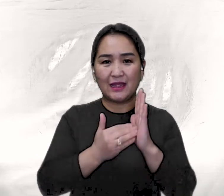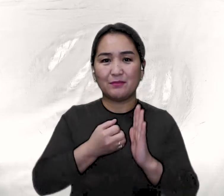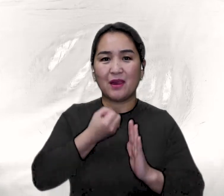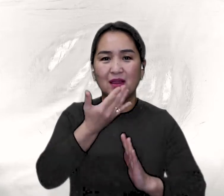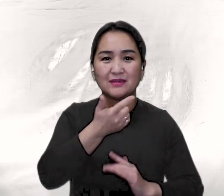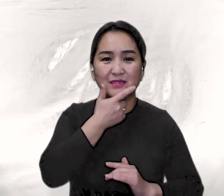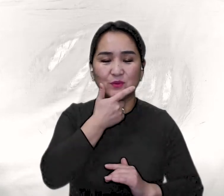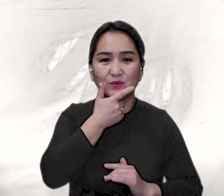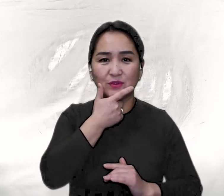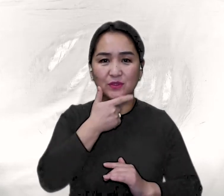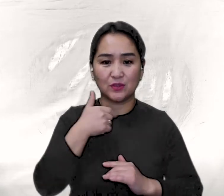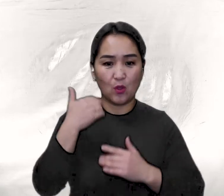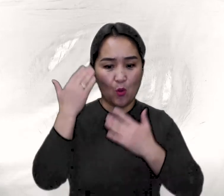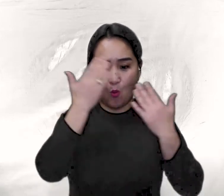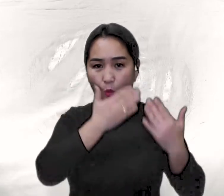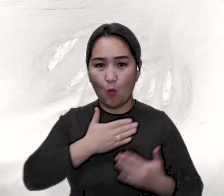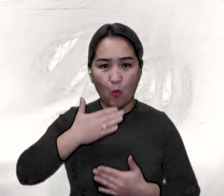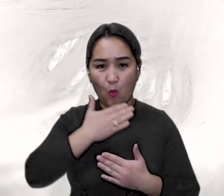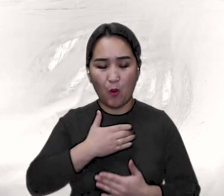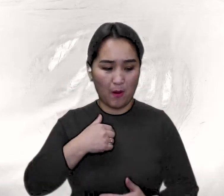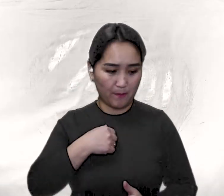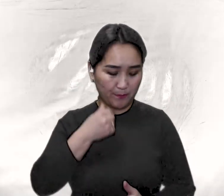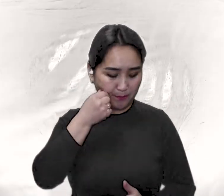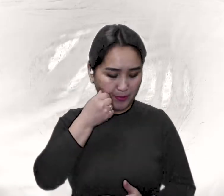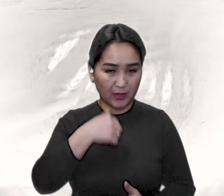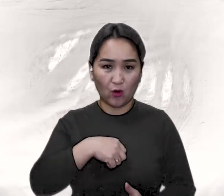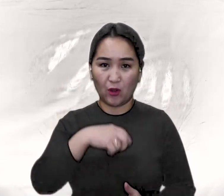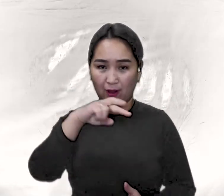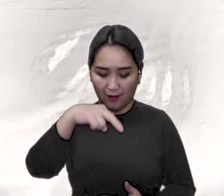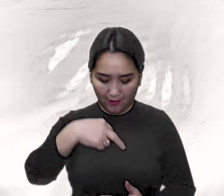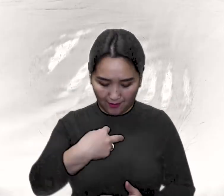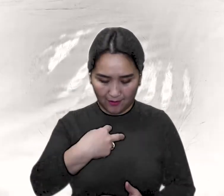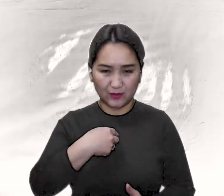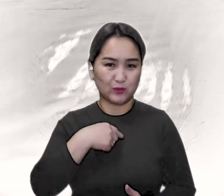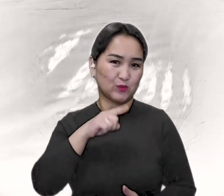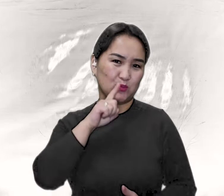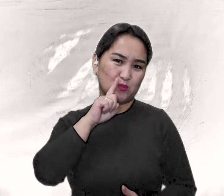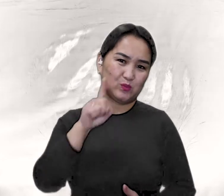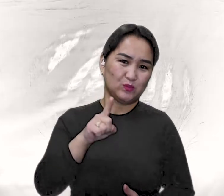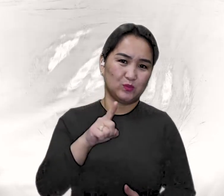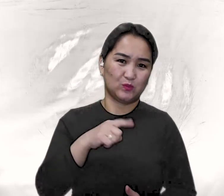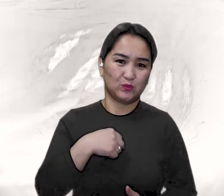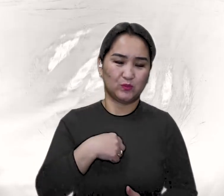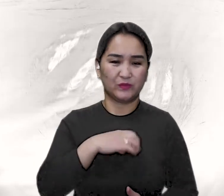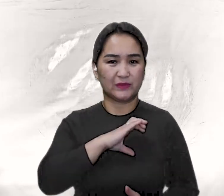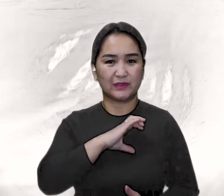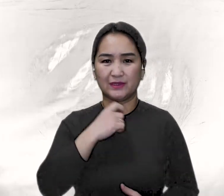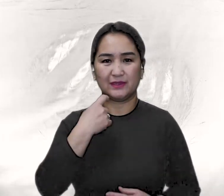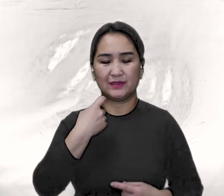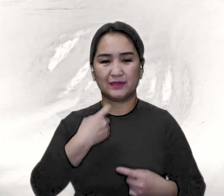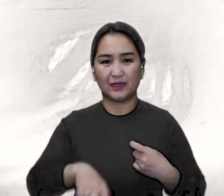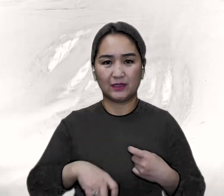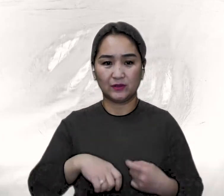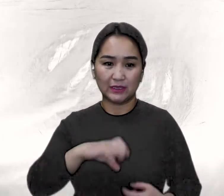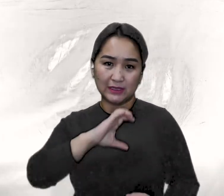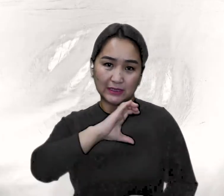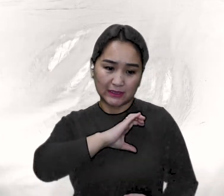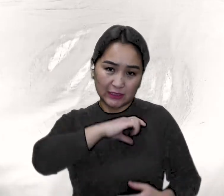гэсэн усан дорох болгонда бие хараа тавгүйсэн тэр нь мэдээж ингээд миний сэтгэхүй тэр бие бол миний бие